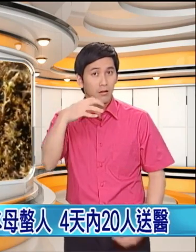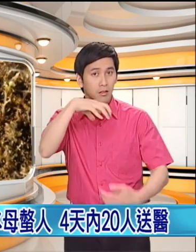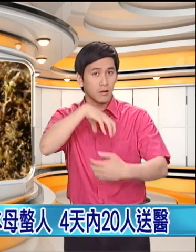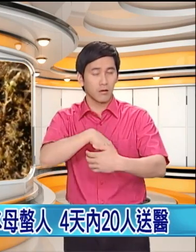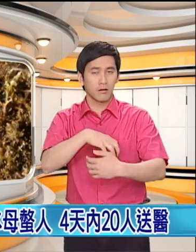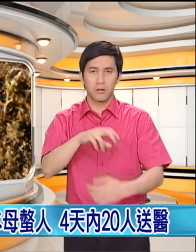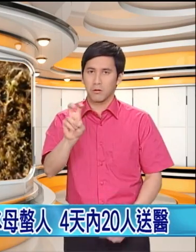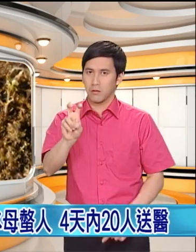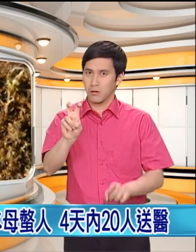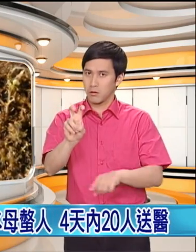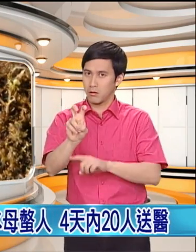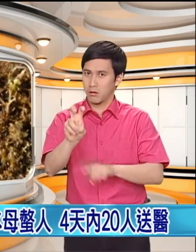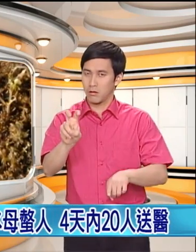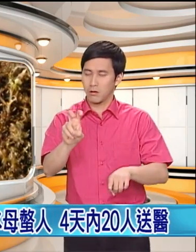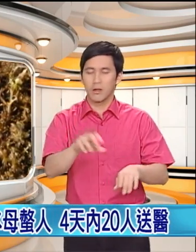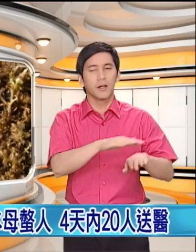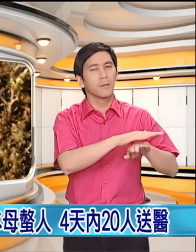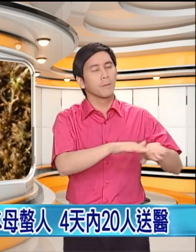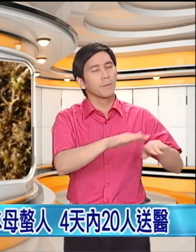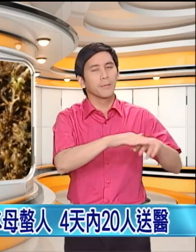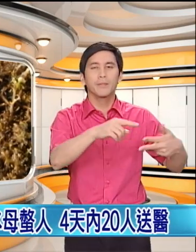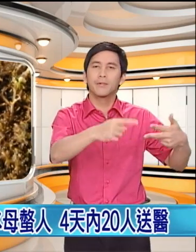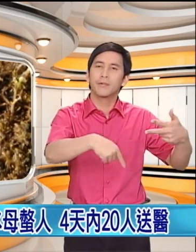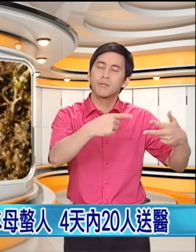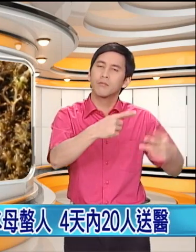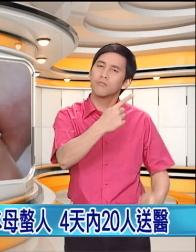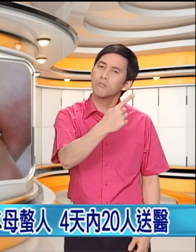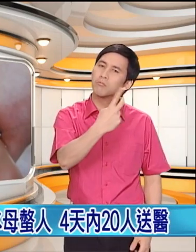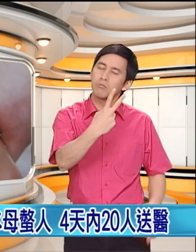平常每周一两件多出了10倍。